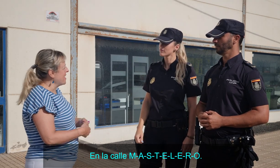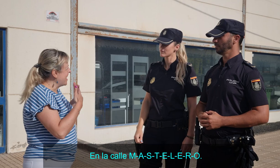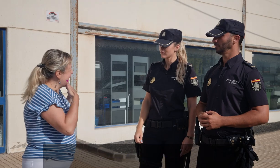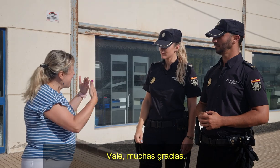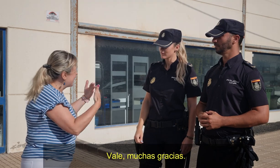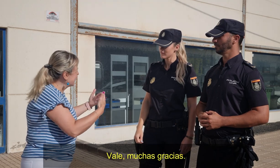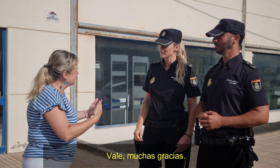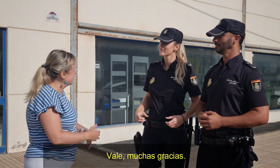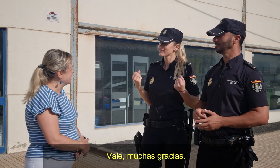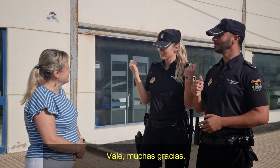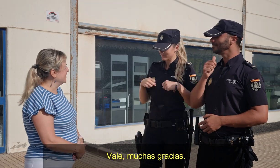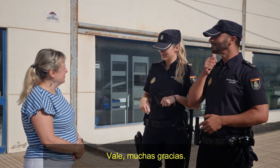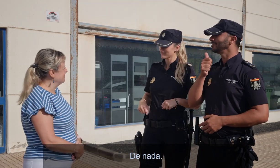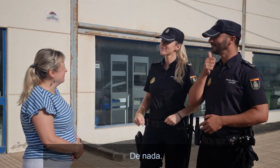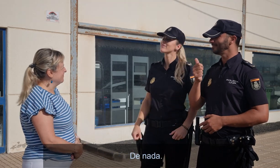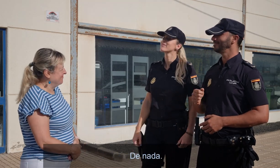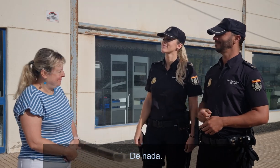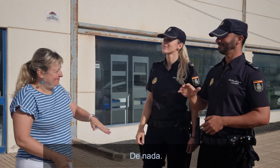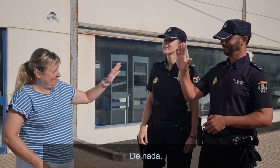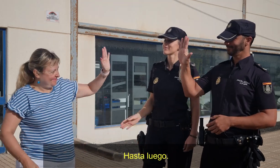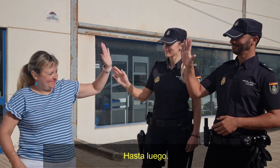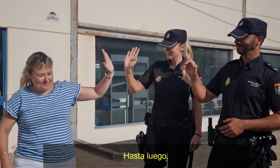Vale, muchas gracias. De nada. Hasta luego.